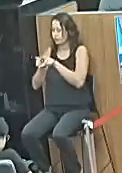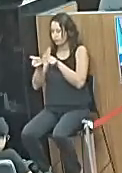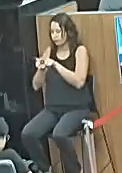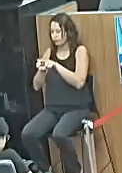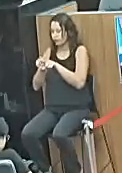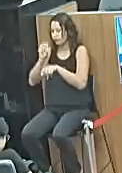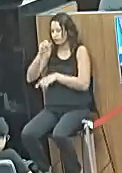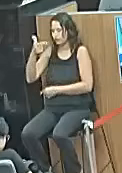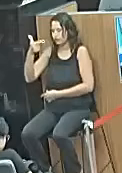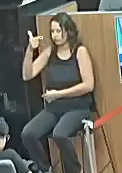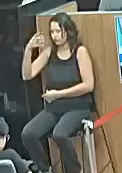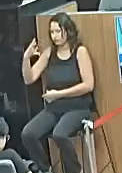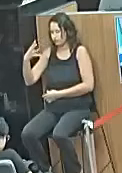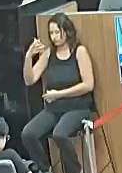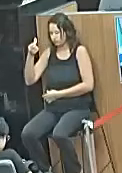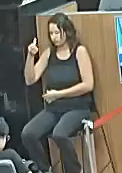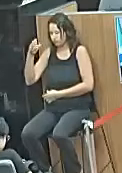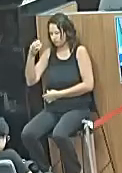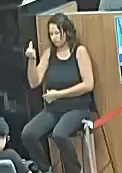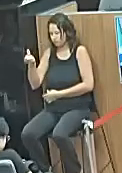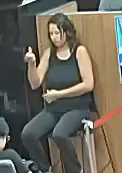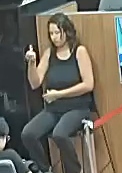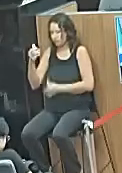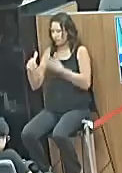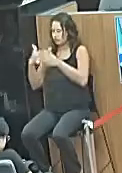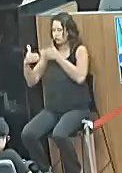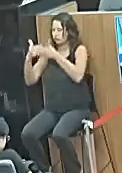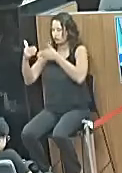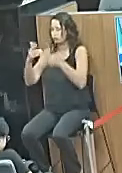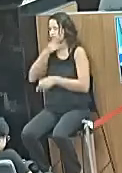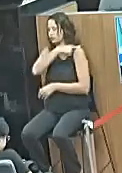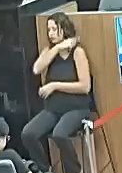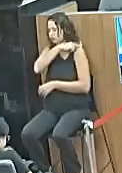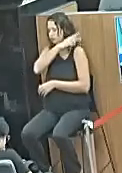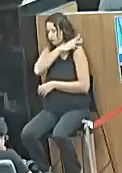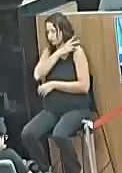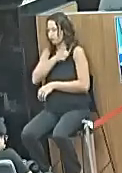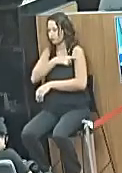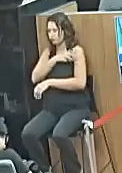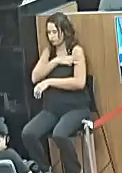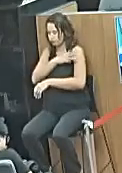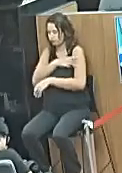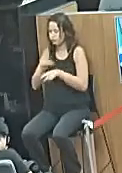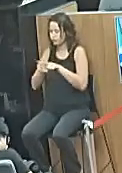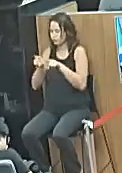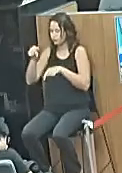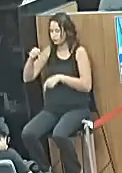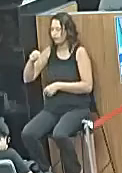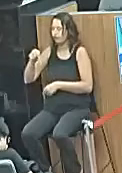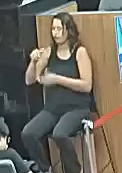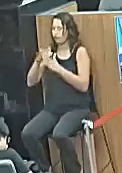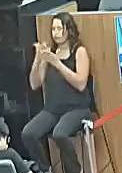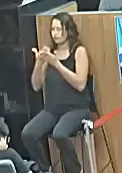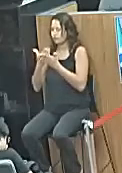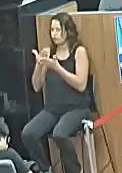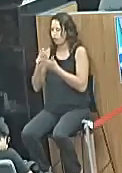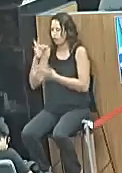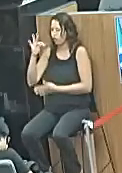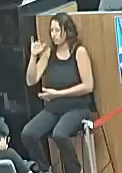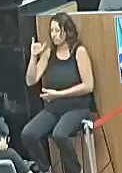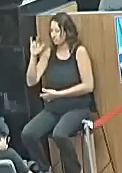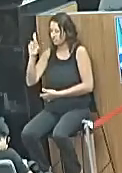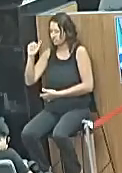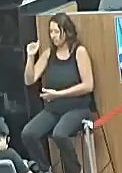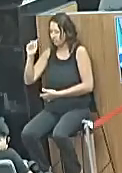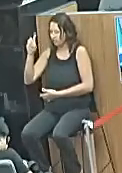0 36 desenvolvimento do ensino fundamental e médio nos colégios tiradentes da polícia militar 10